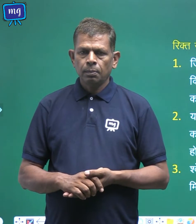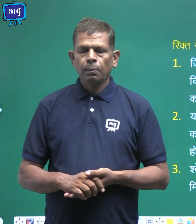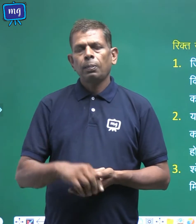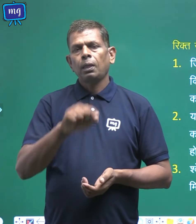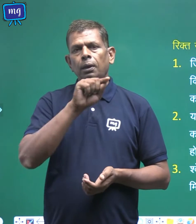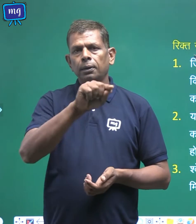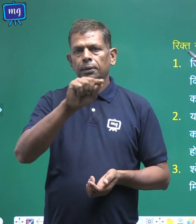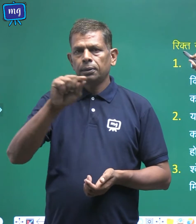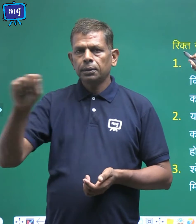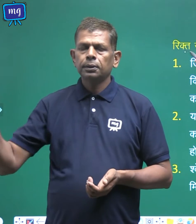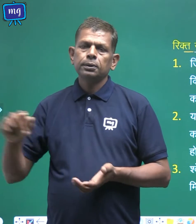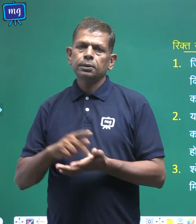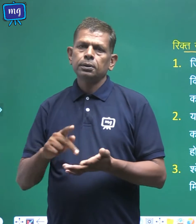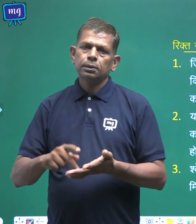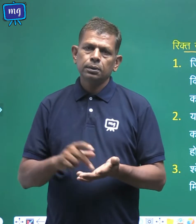रिक्त स्थान की